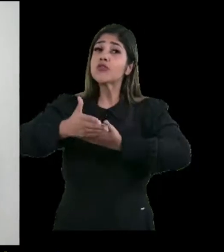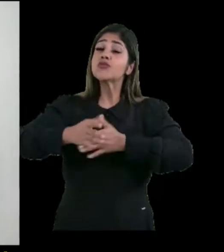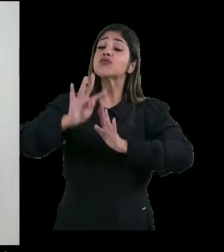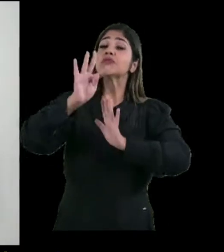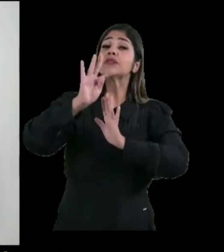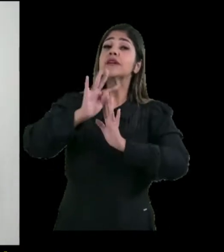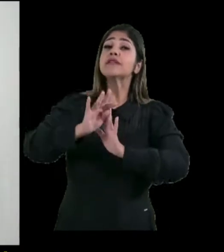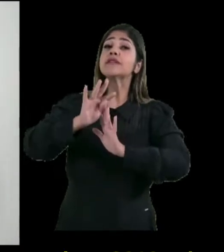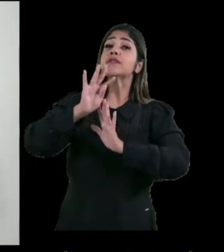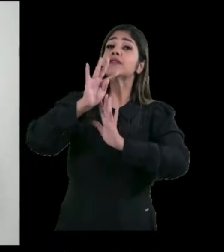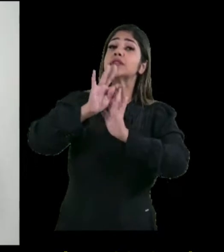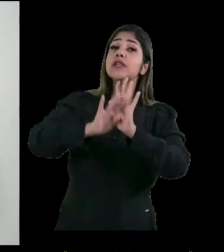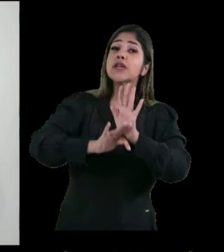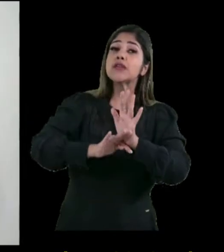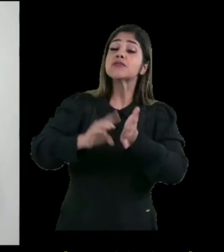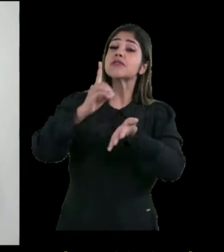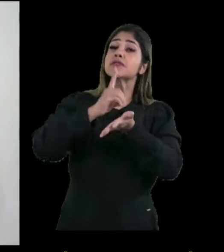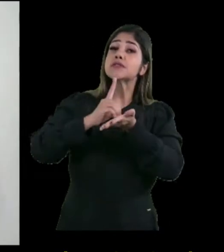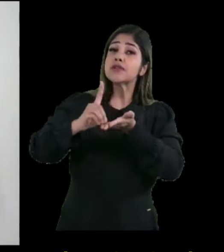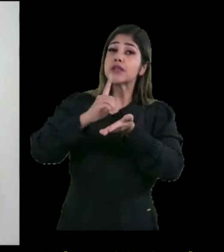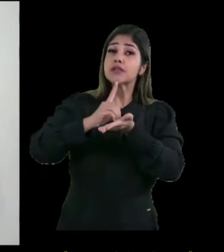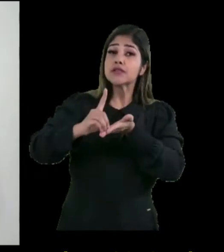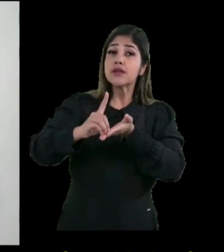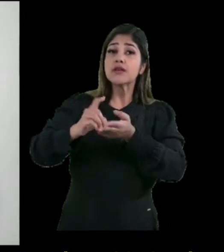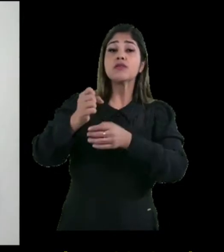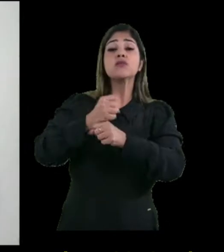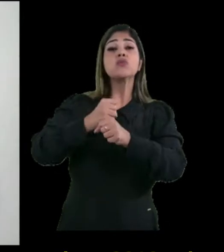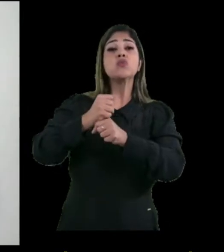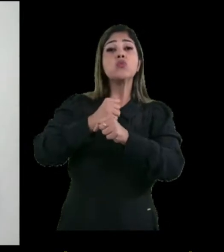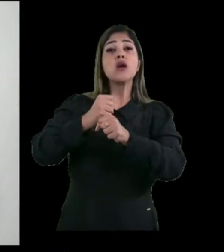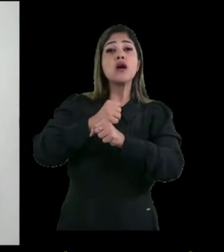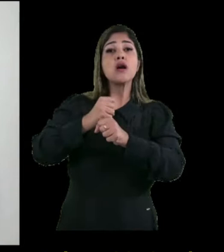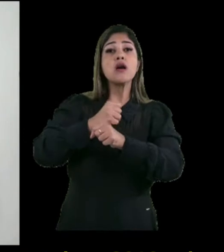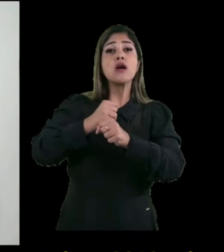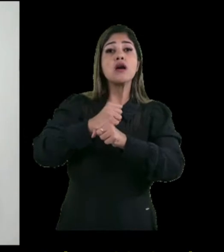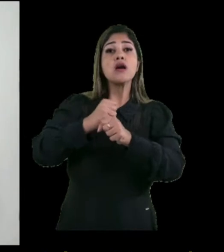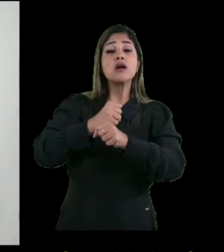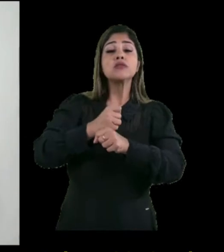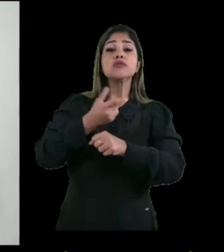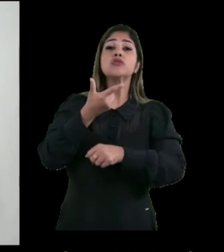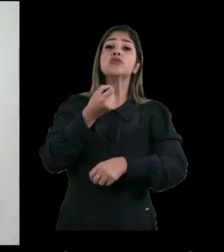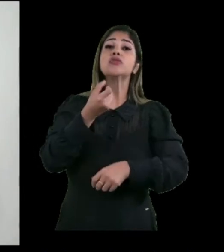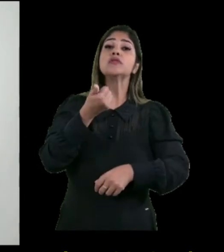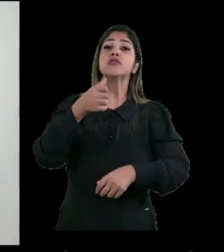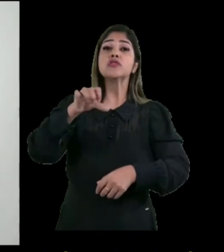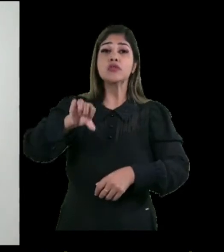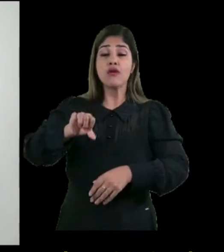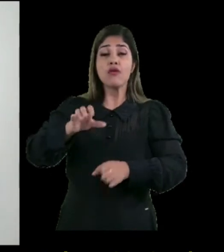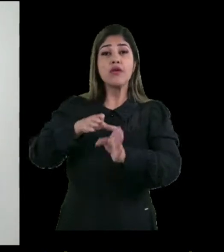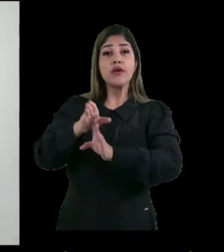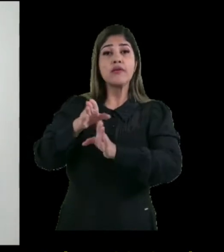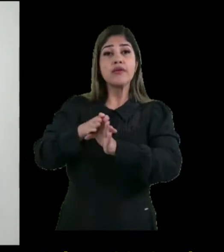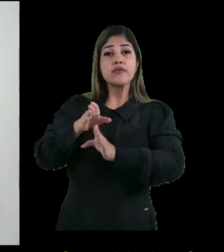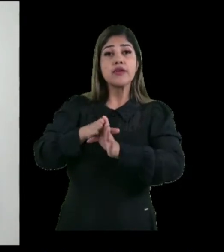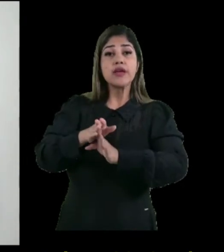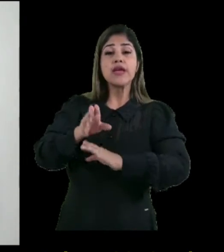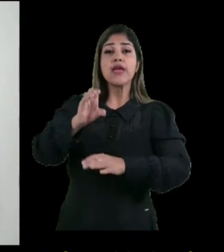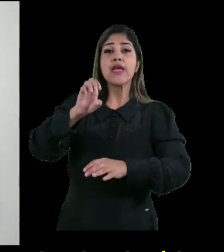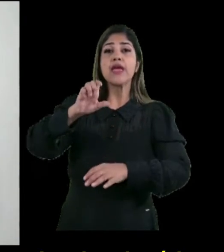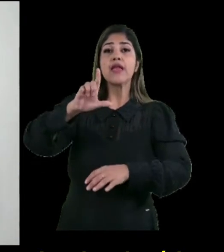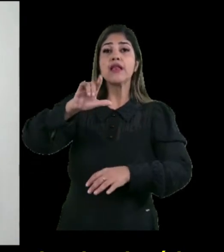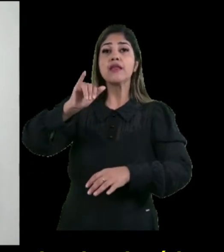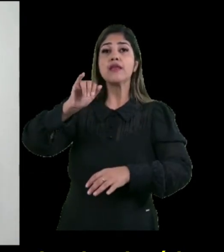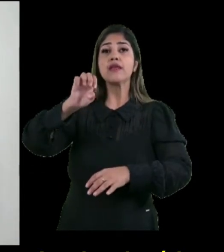este texto, uma dissertação que apresentei em 2019, sob orientação do professor Elielson Ribeiro